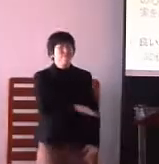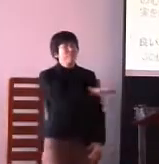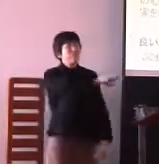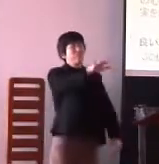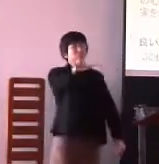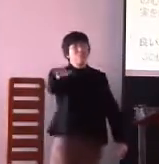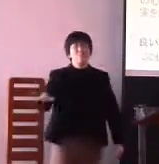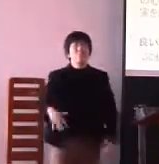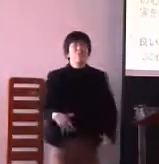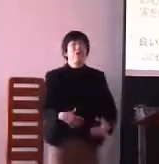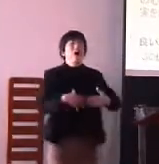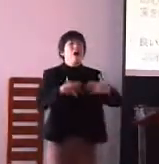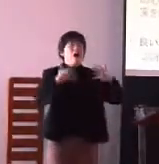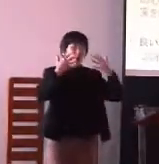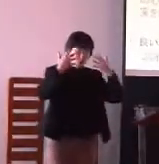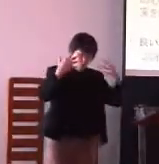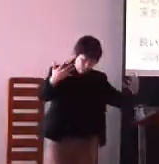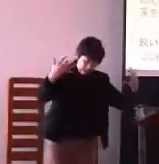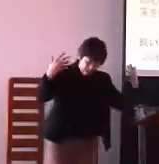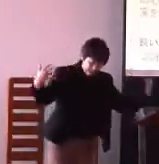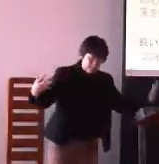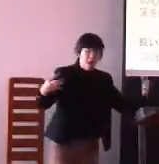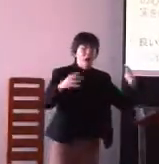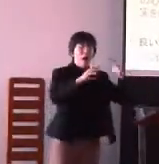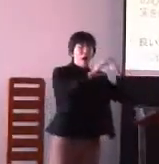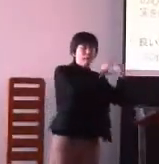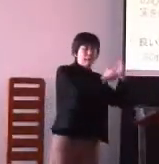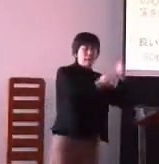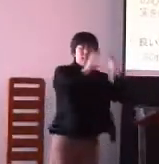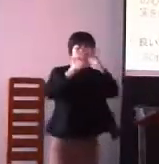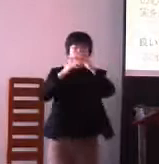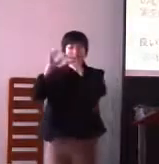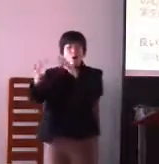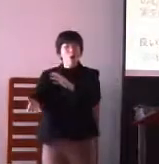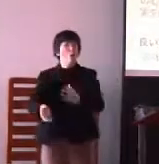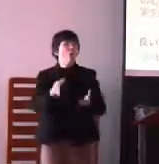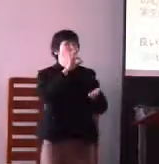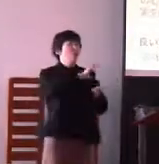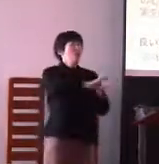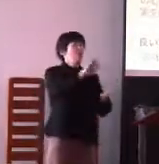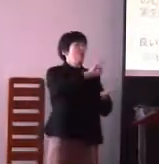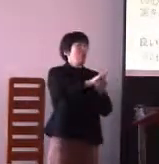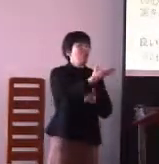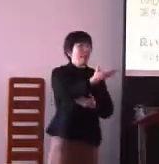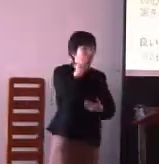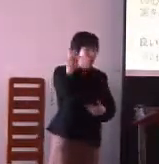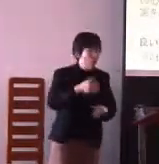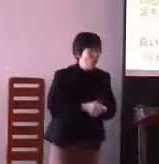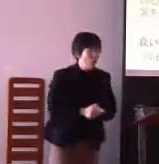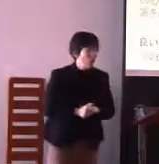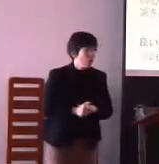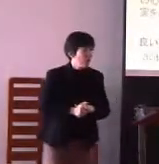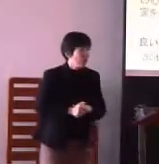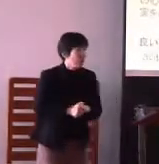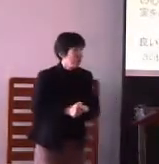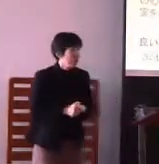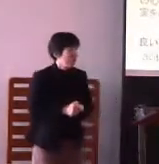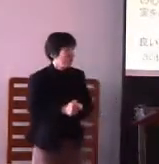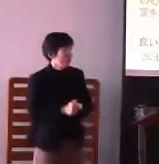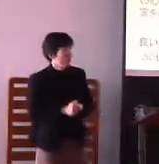こうして用いていきましょう、伝えていきましょう。終わります。ありが